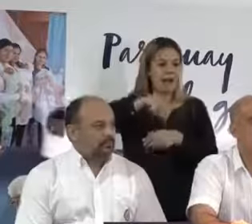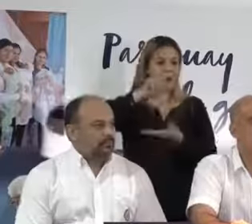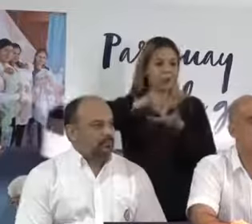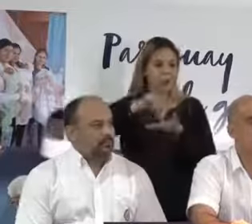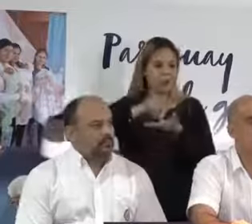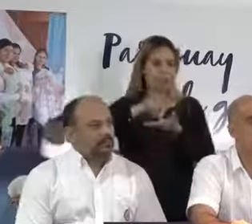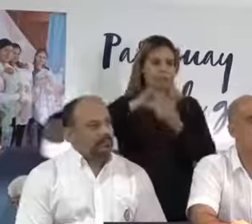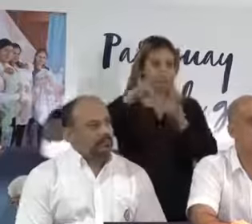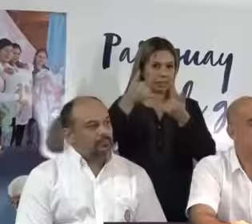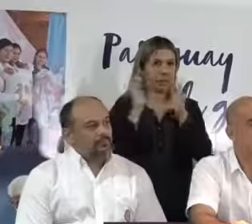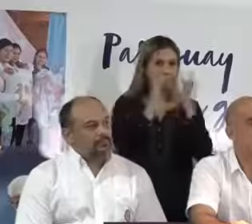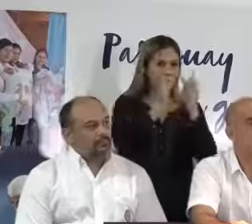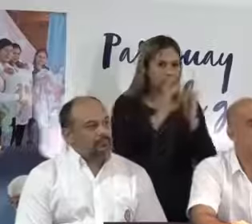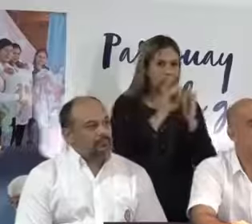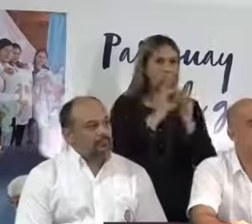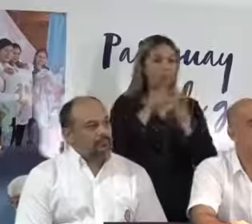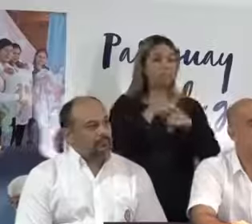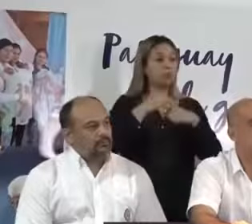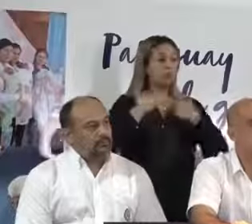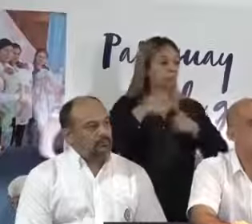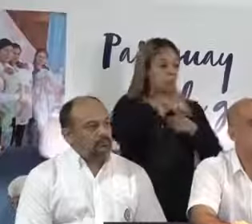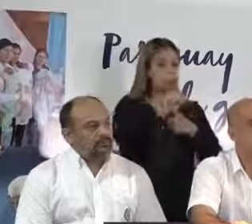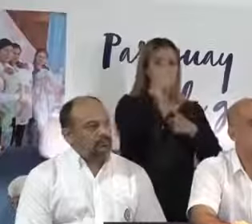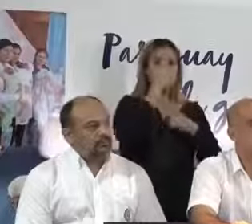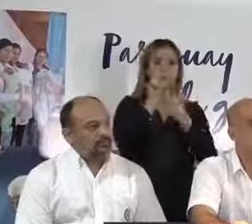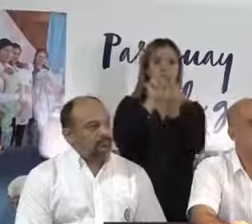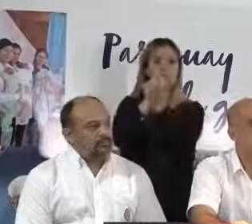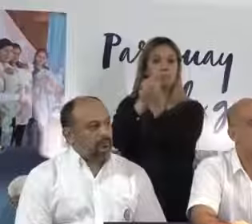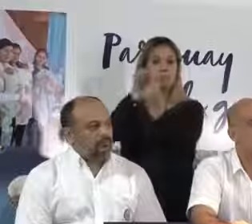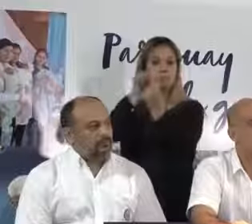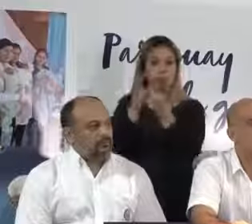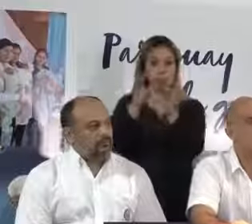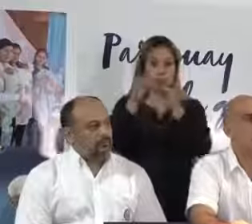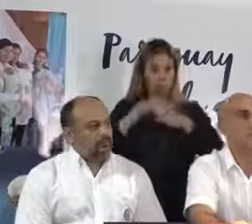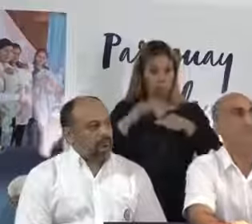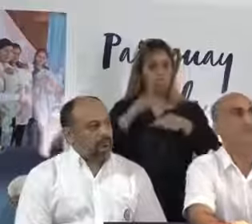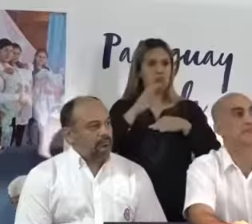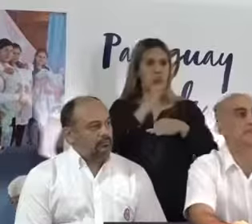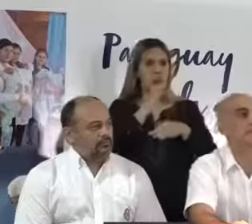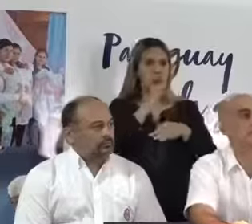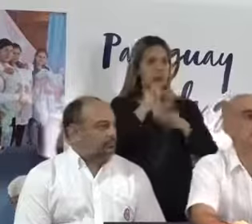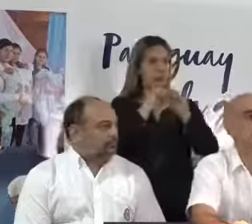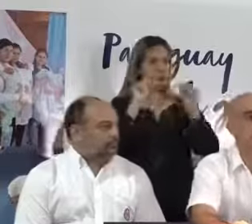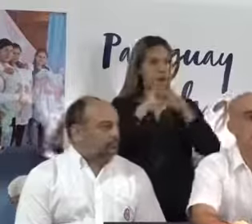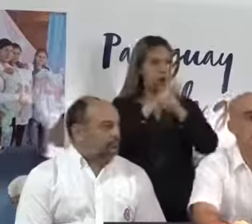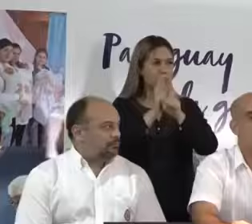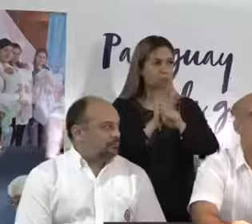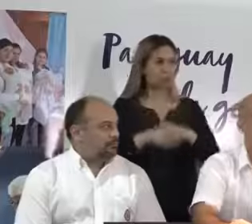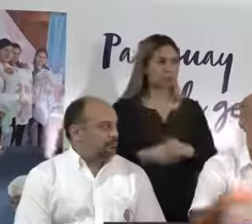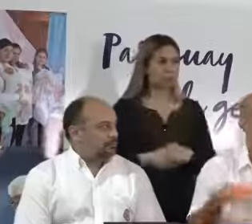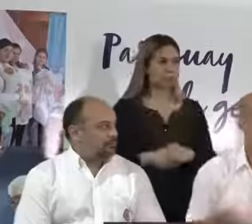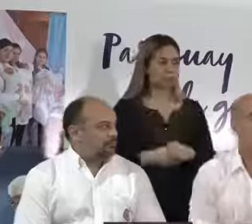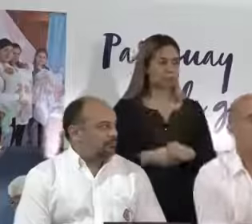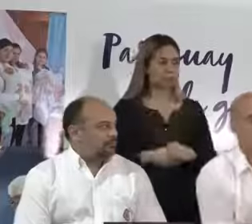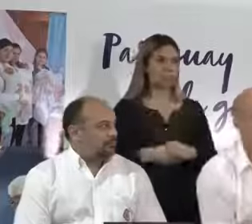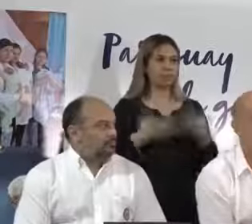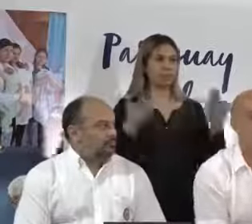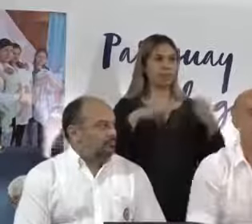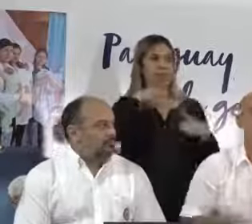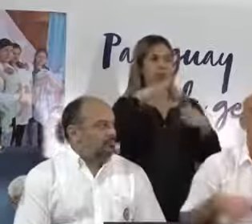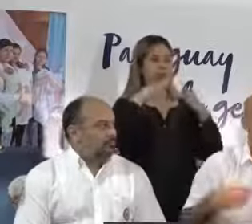el Ministerio de Trabajo tiene algún contacto con él para los temas de reposo por el caso de coronavirus? Son varias